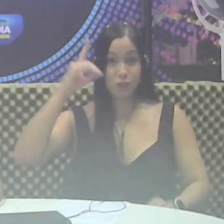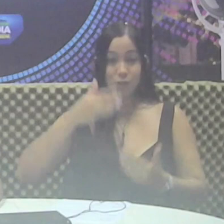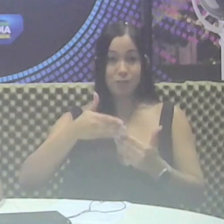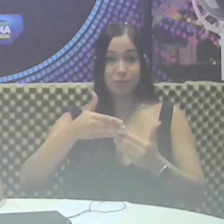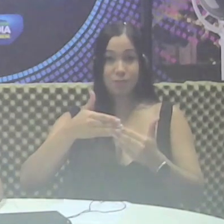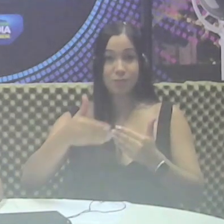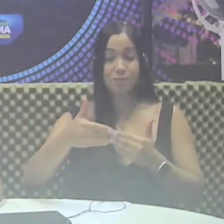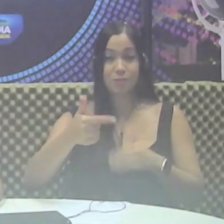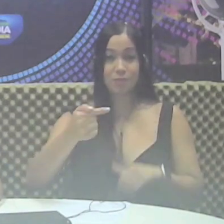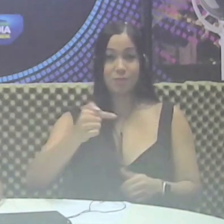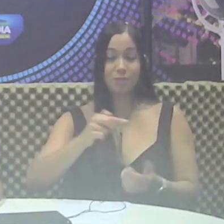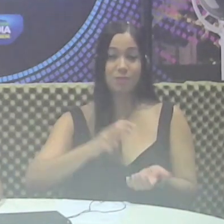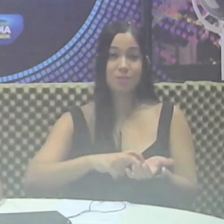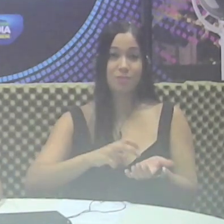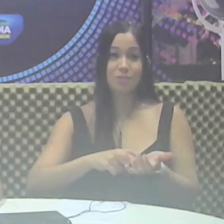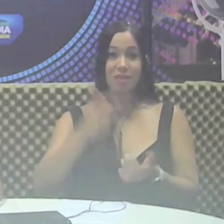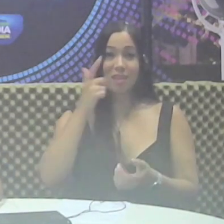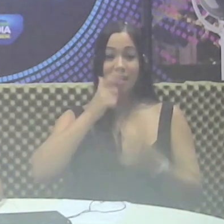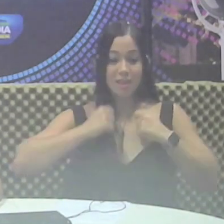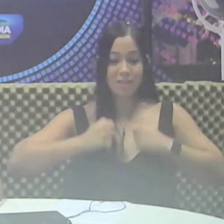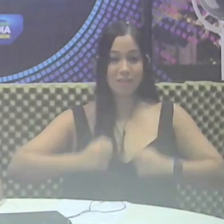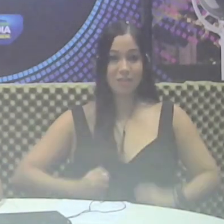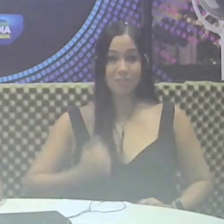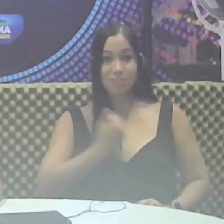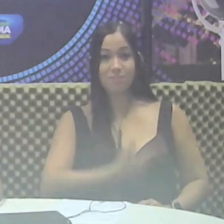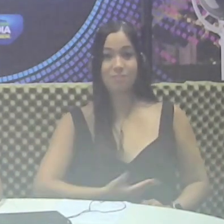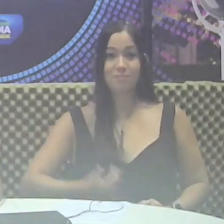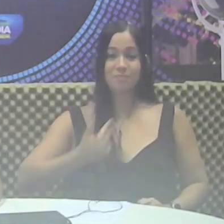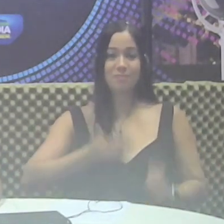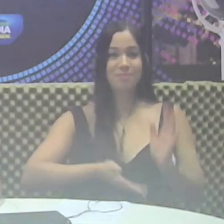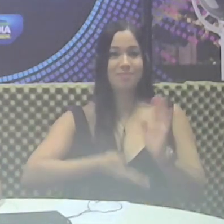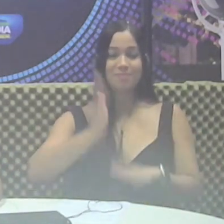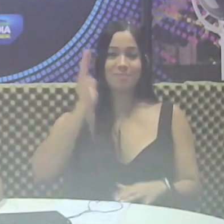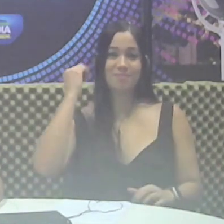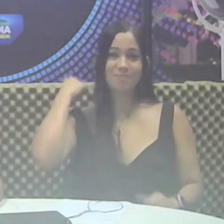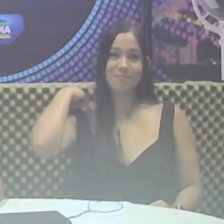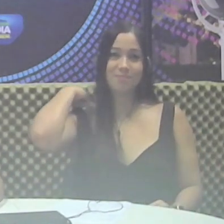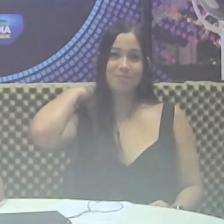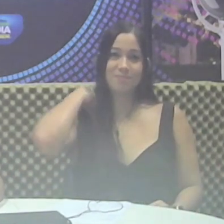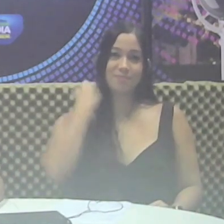das 7 horas, ganharão camiseta personalizada. Participe!